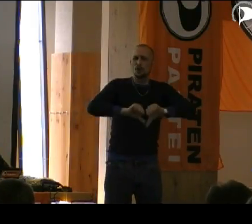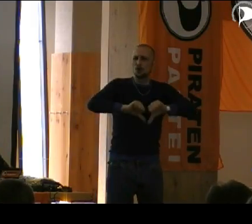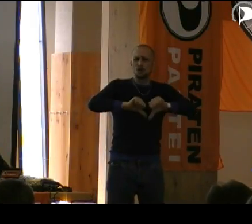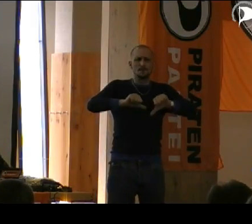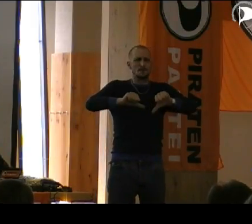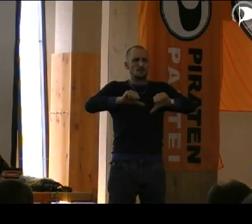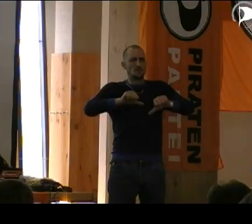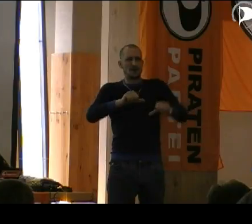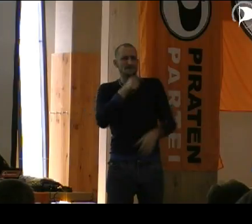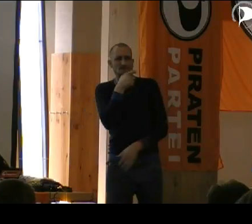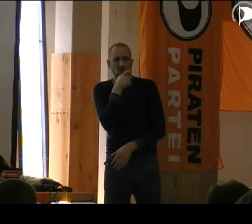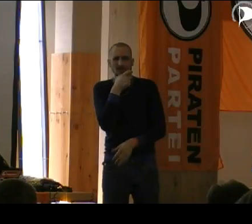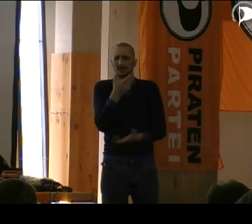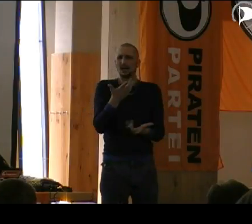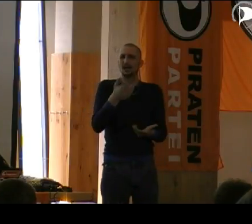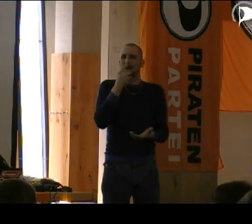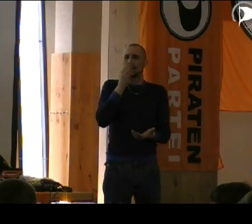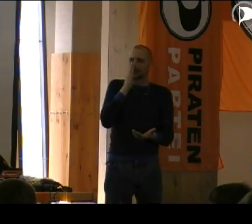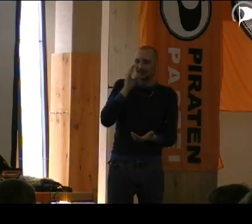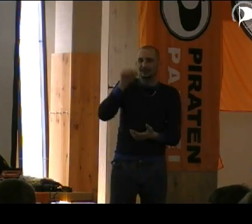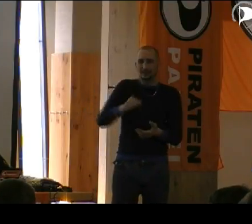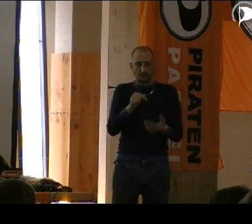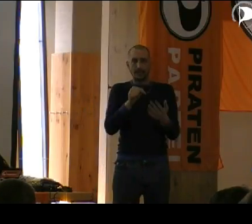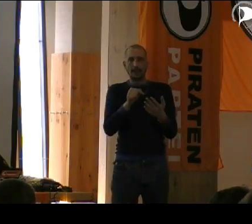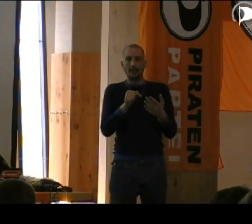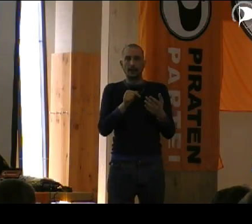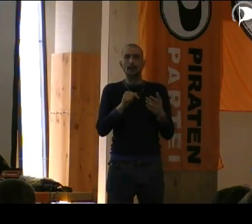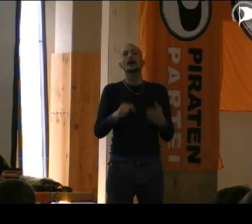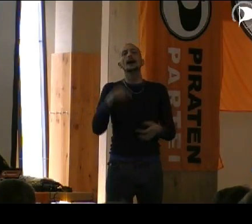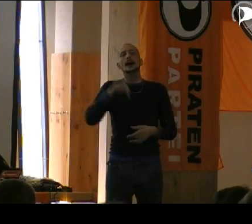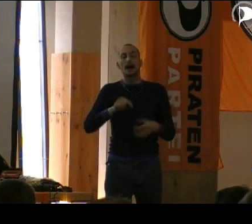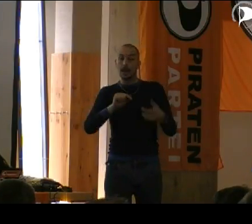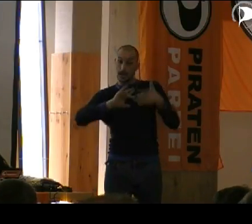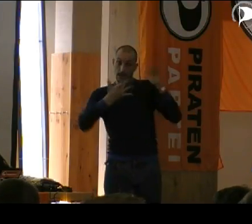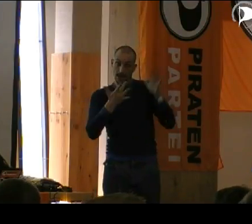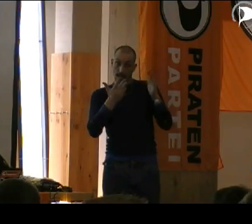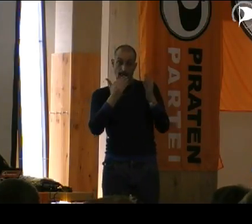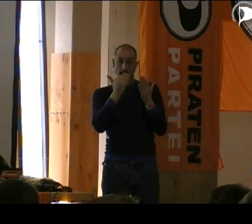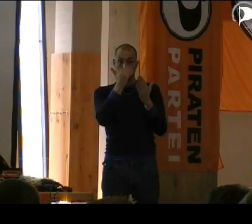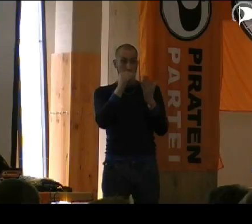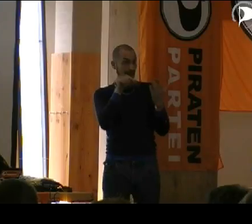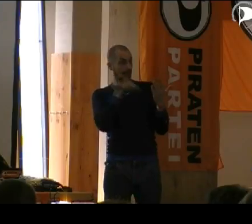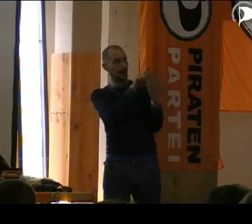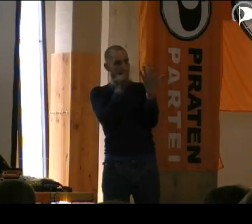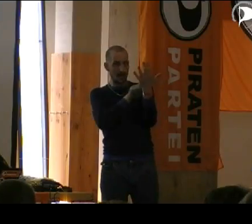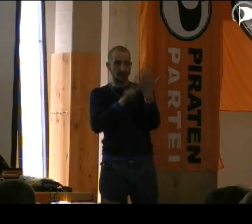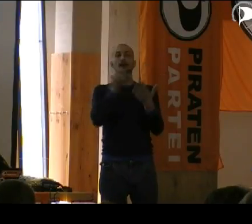also wenn jemand manuskript einer rede jetzt verschickt wird es vom geheimdienst gewesen das ist in ordnung öffentliche allerdings